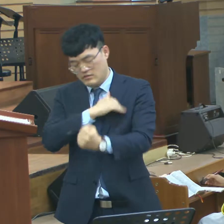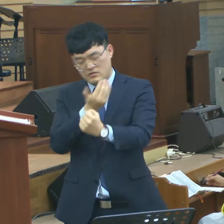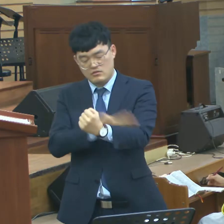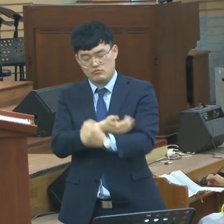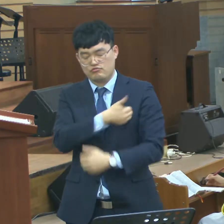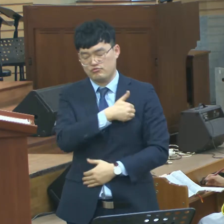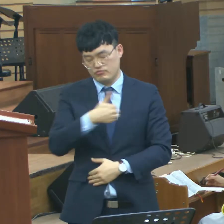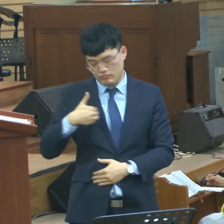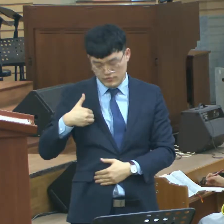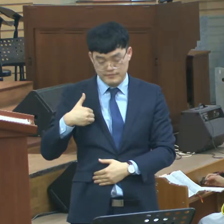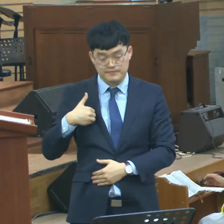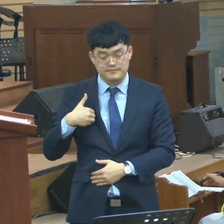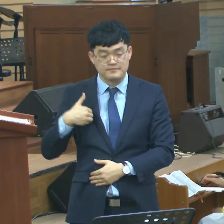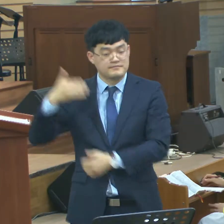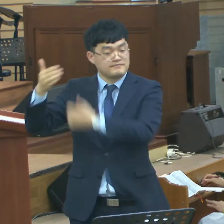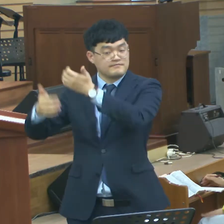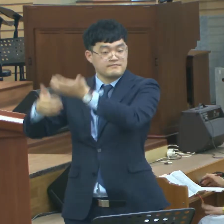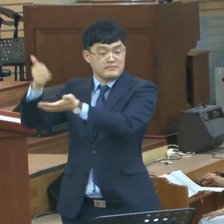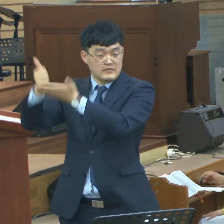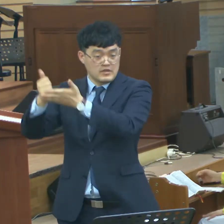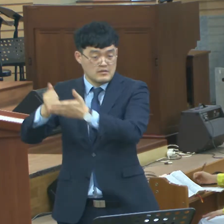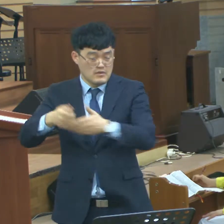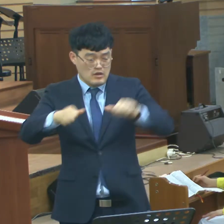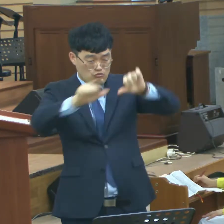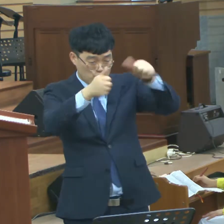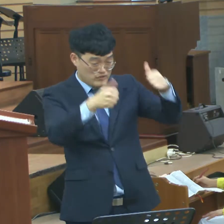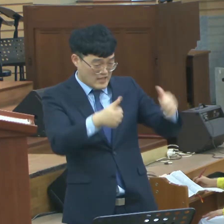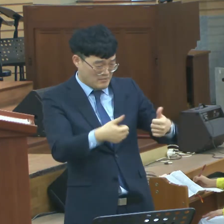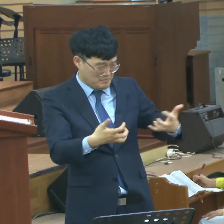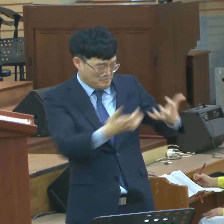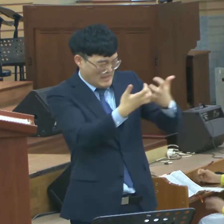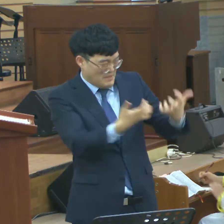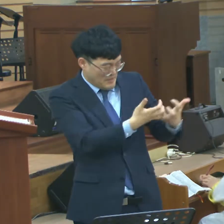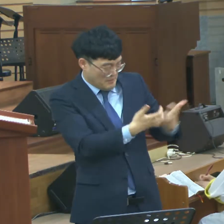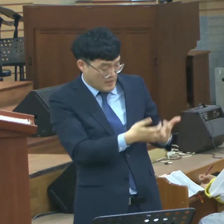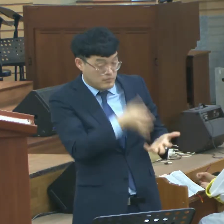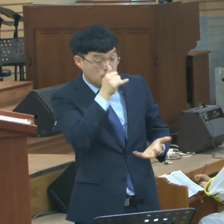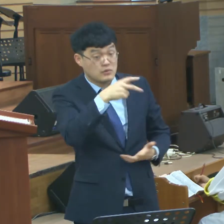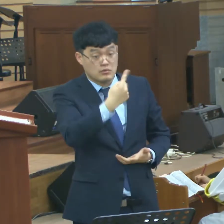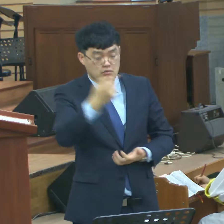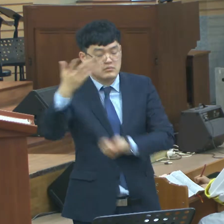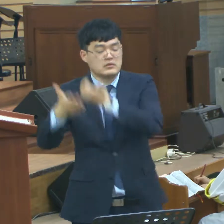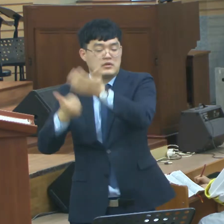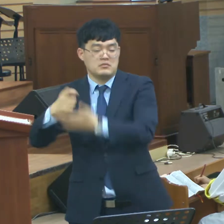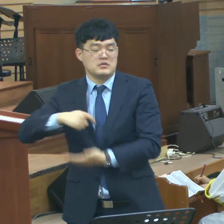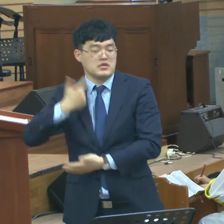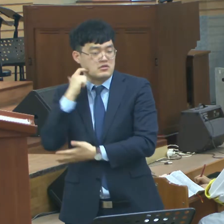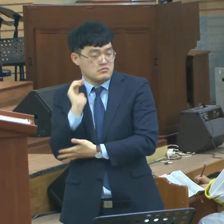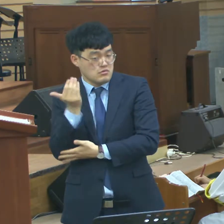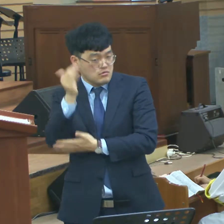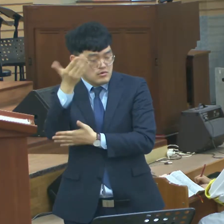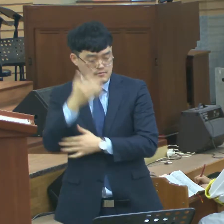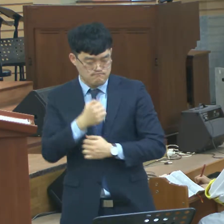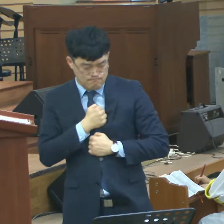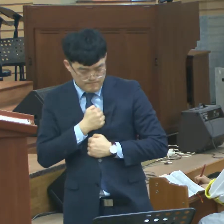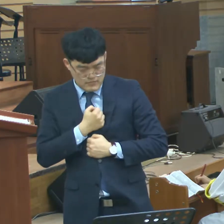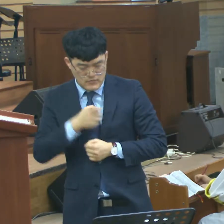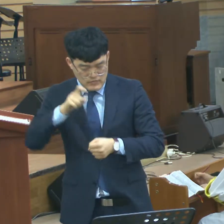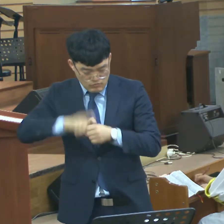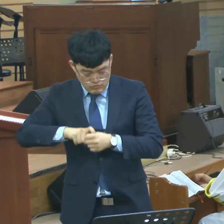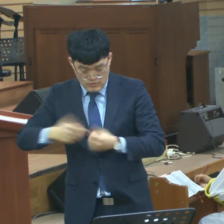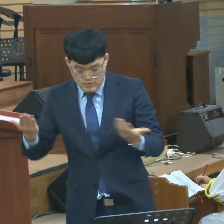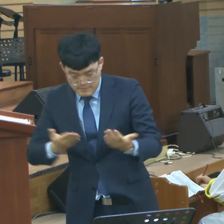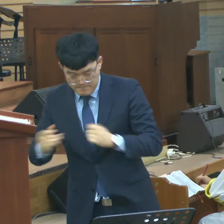분이세요. 우상이 아무리 가득하다 할지라도 하나님은 자기의 영광을 지키기 위해서 일하시고 반드시